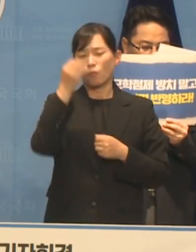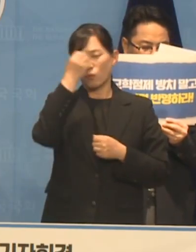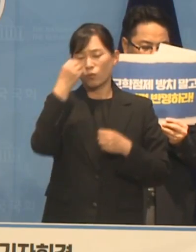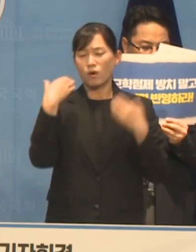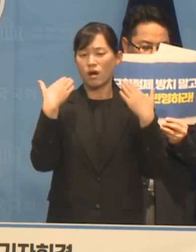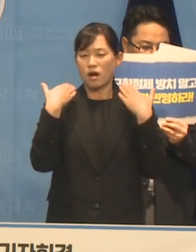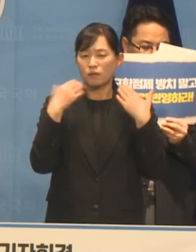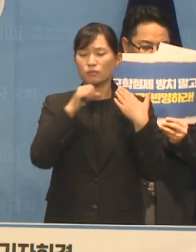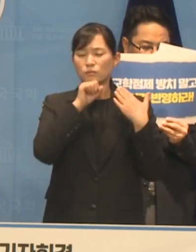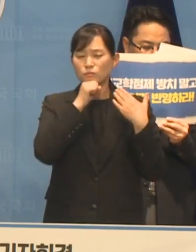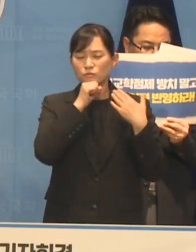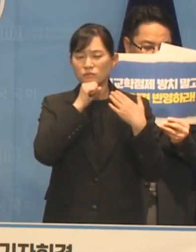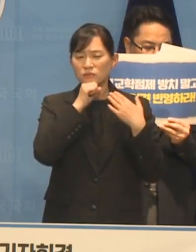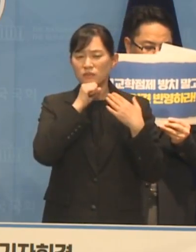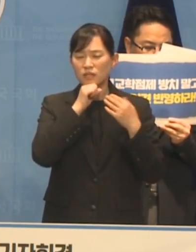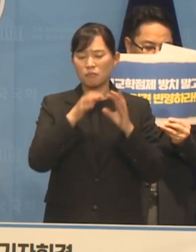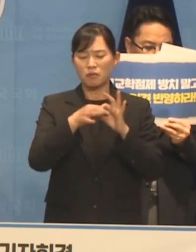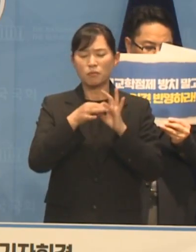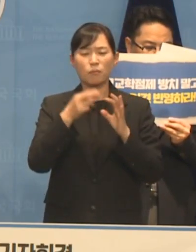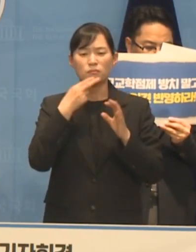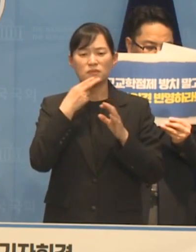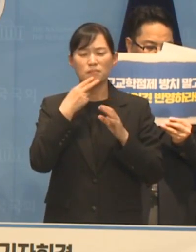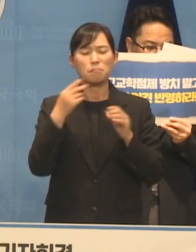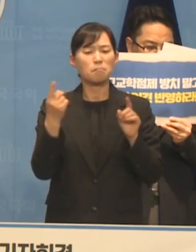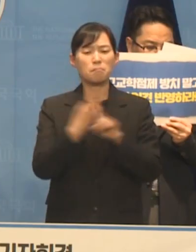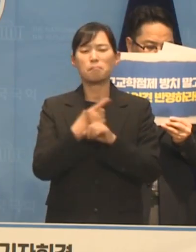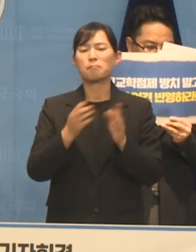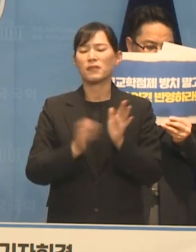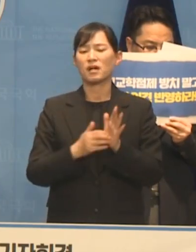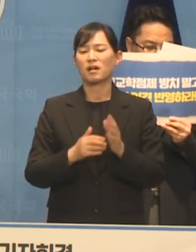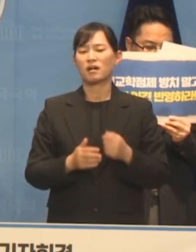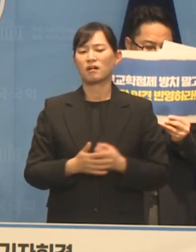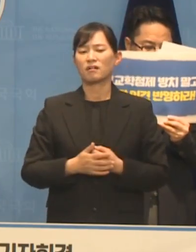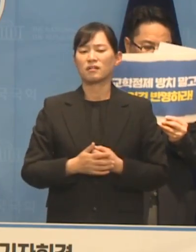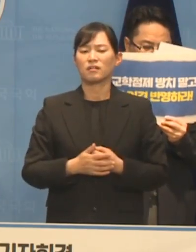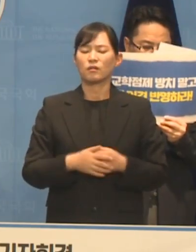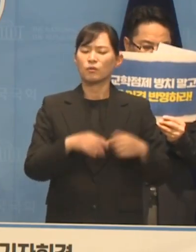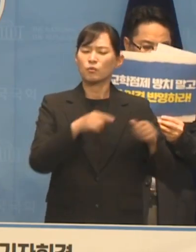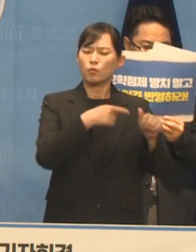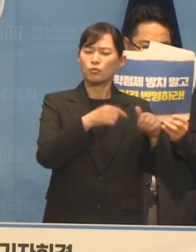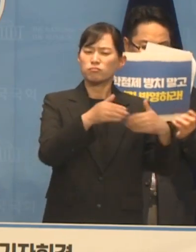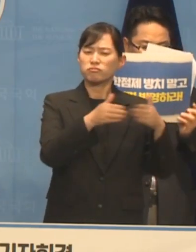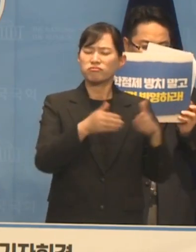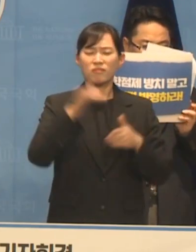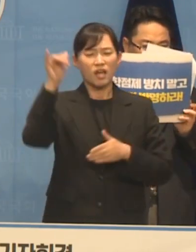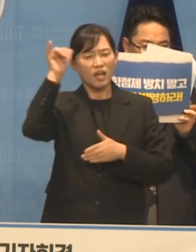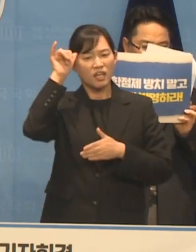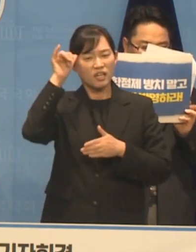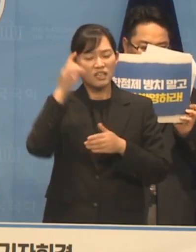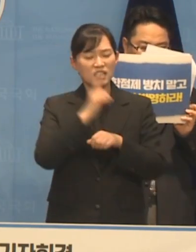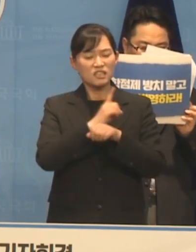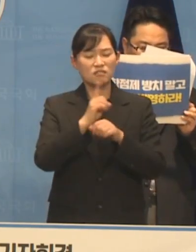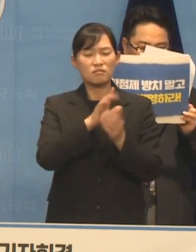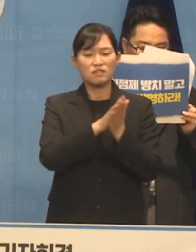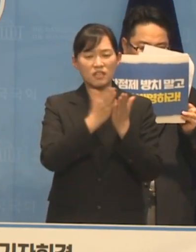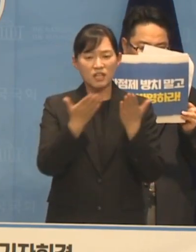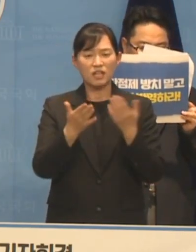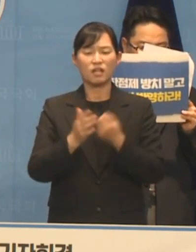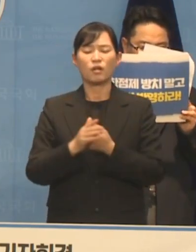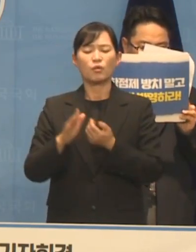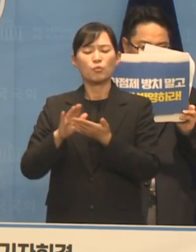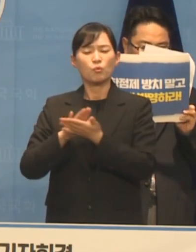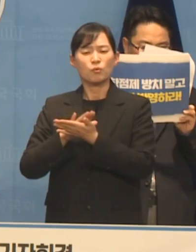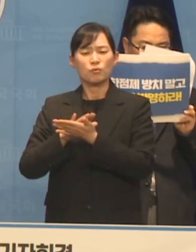확보하지 못한 채 개편안이 마무리되었습니다. 사실 교육부는 AI 디지털 교과서와 늘봄학교